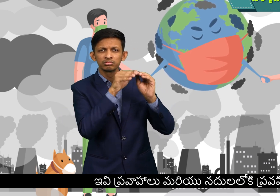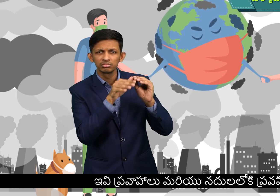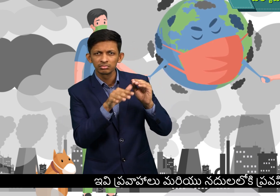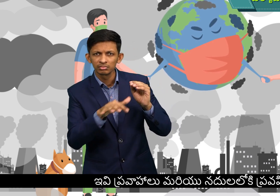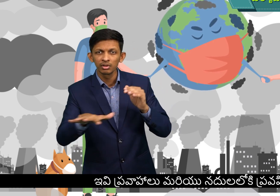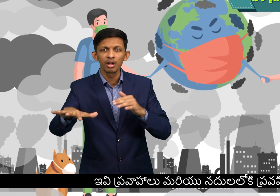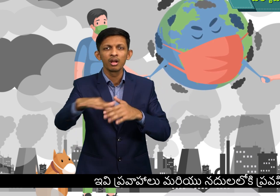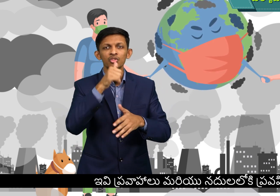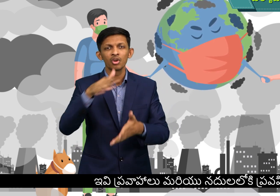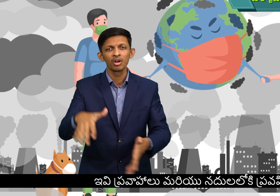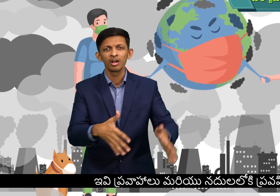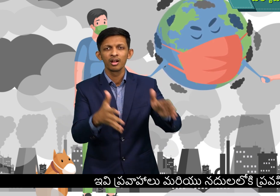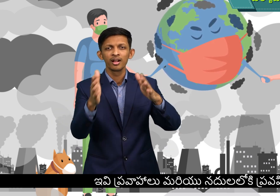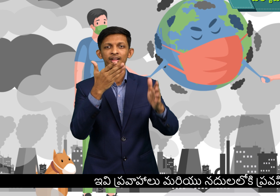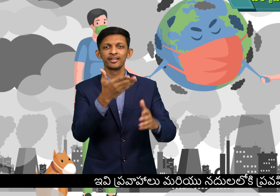నదులలోకి ప్రవహిస్తాయి.